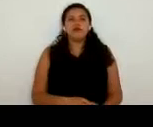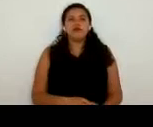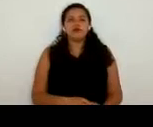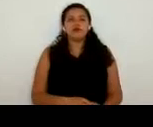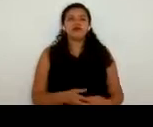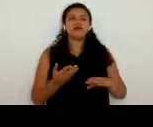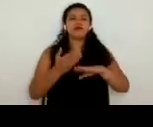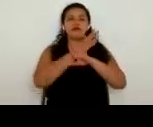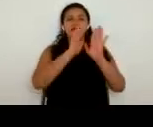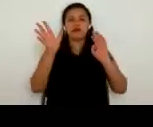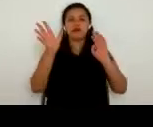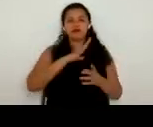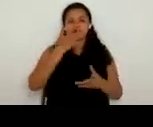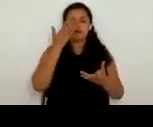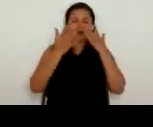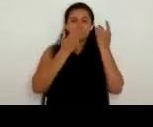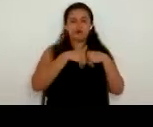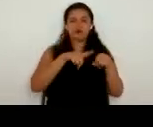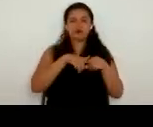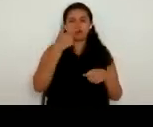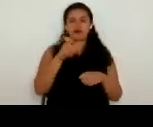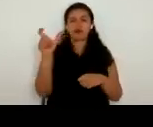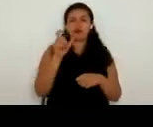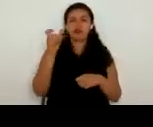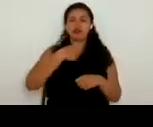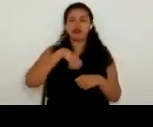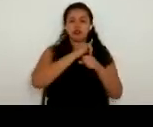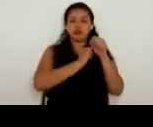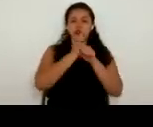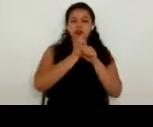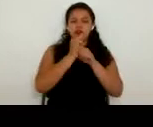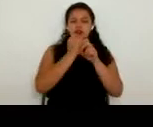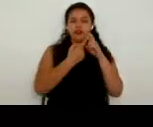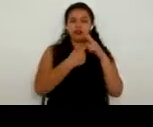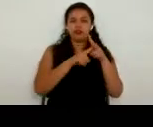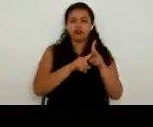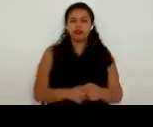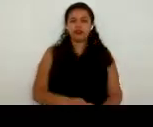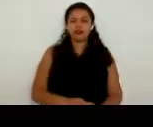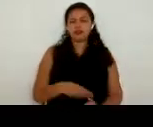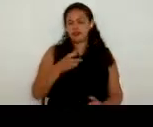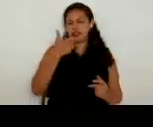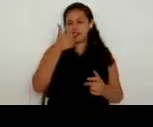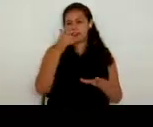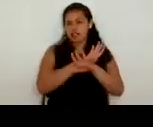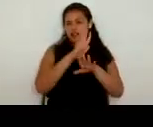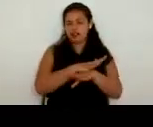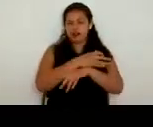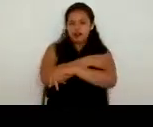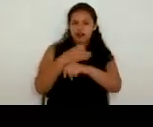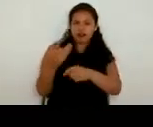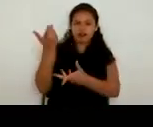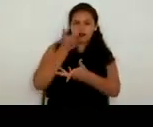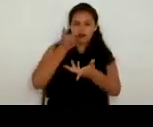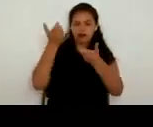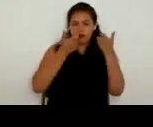de cuando empezamos a hacer la investigación y eso en estas seis varias visto el ingreso familiar que tiene